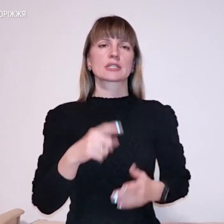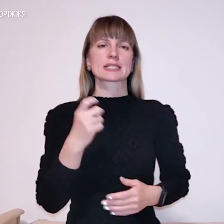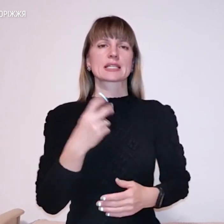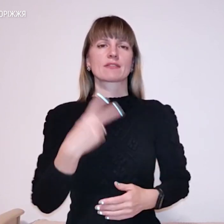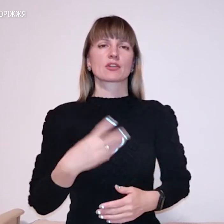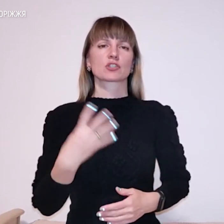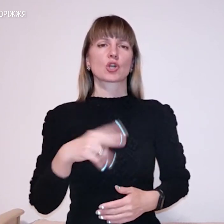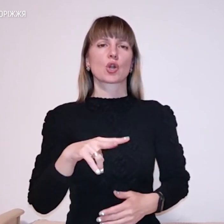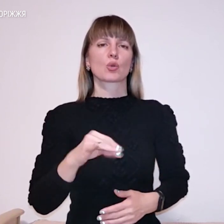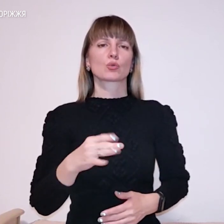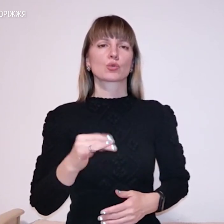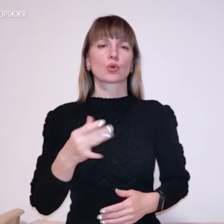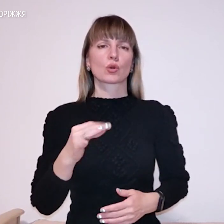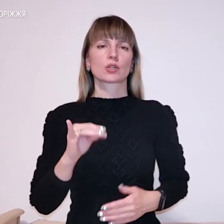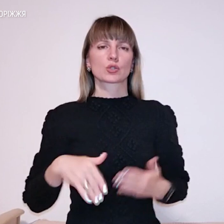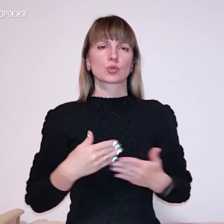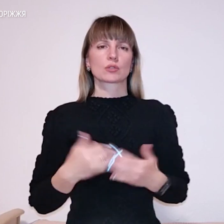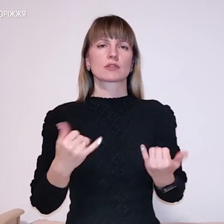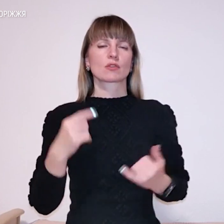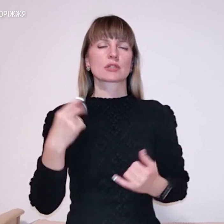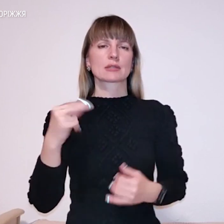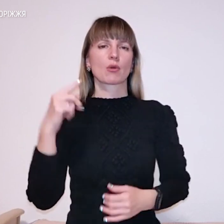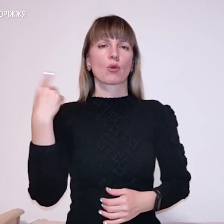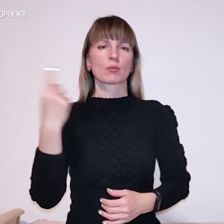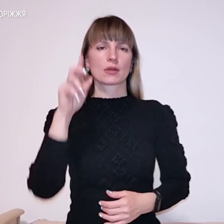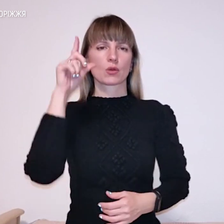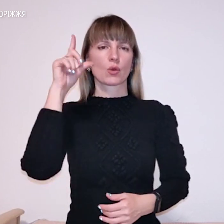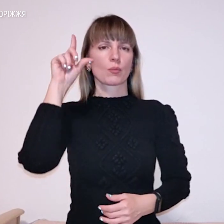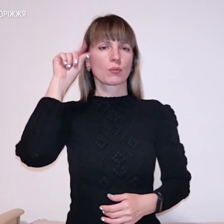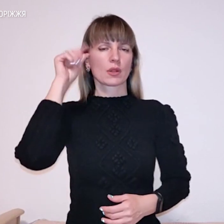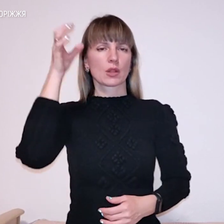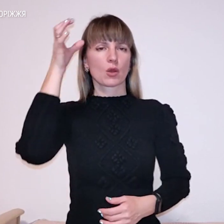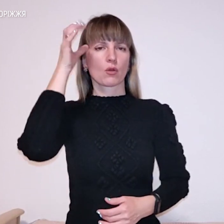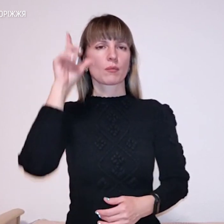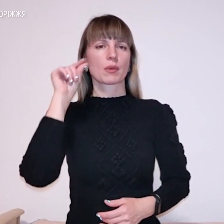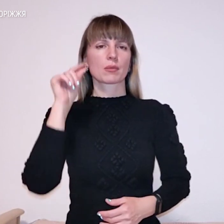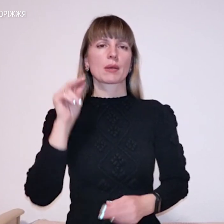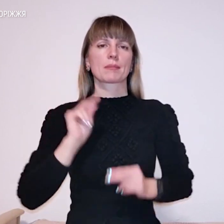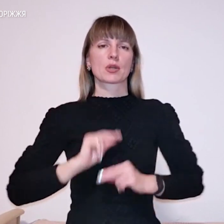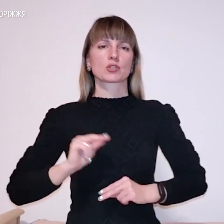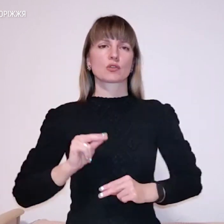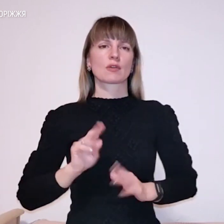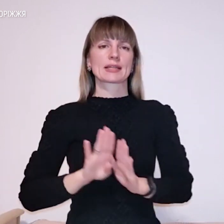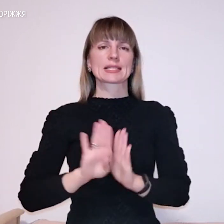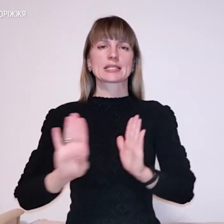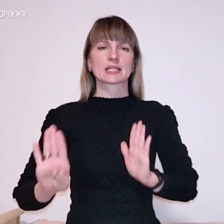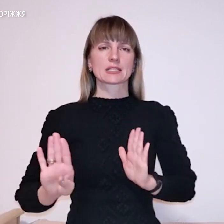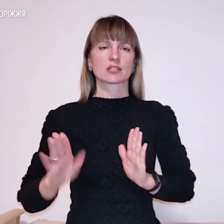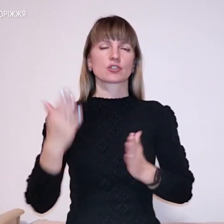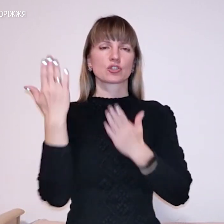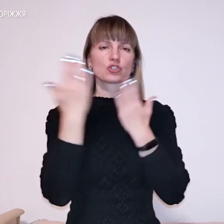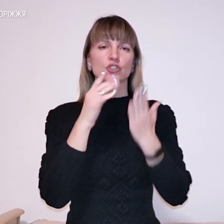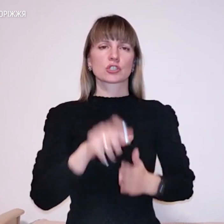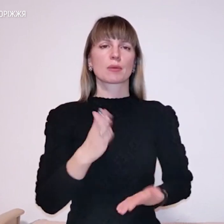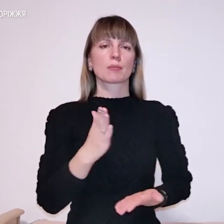24 лютого і до сьогодні Запорізька обласна універсальна наукова бібліотека працювала дистанційно. Читачі мали змогу